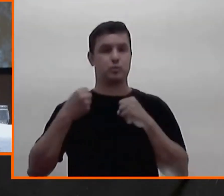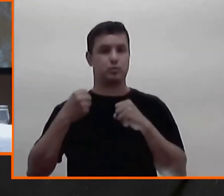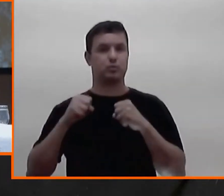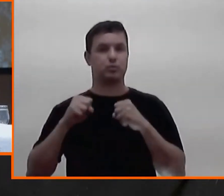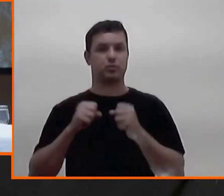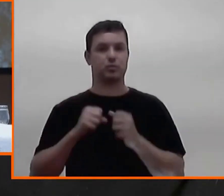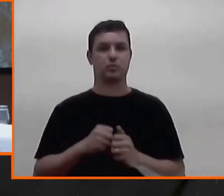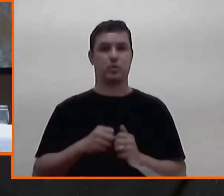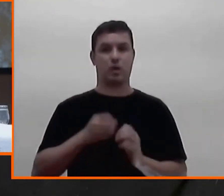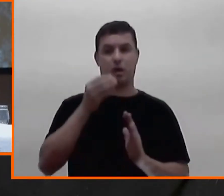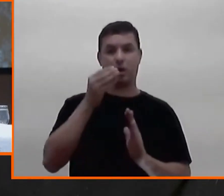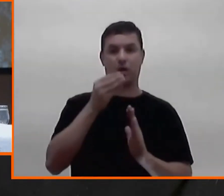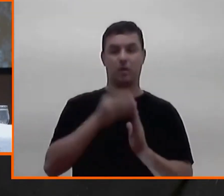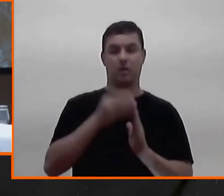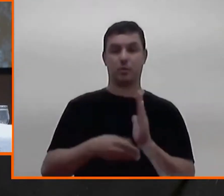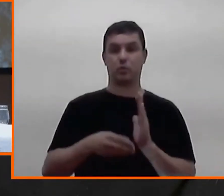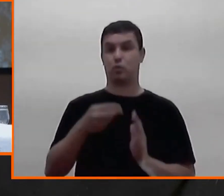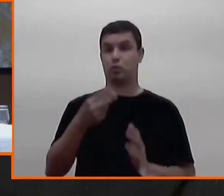Salmo 2.